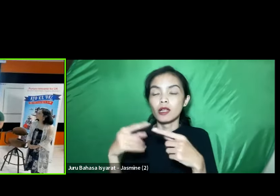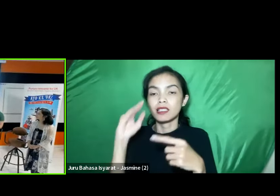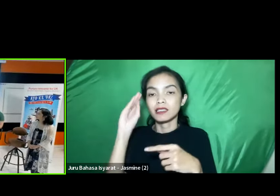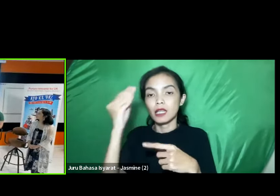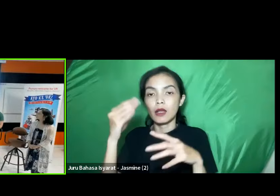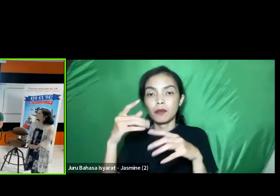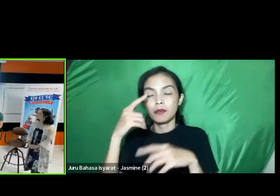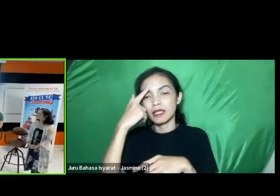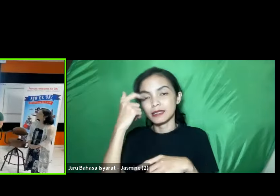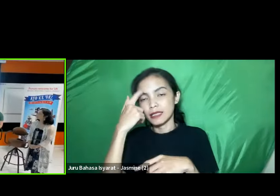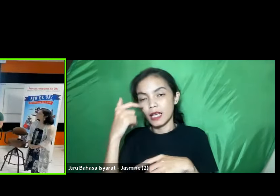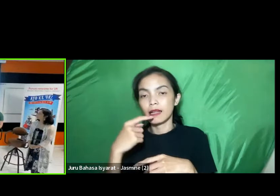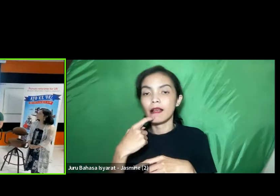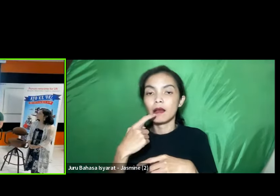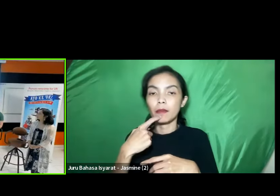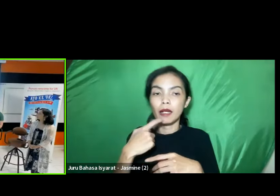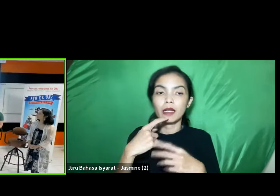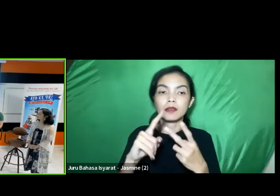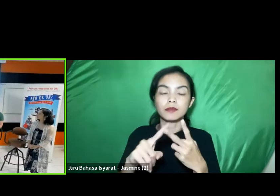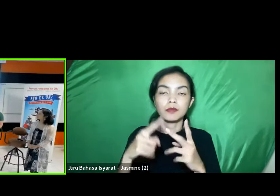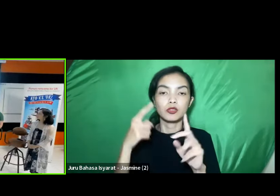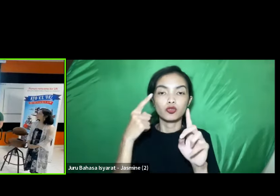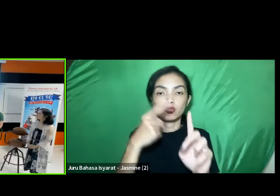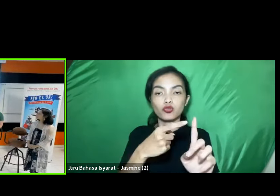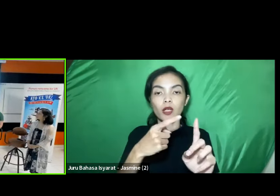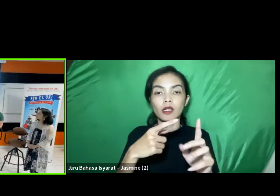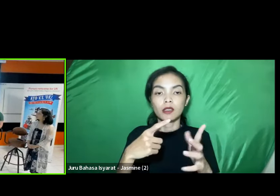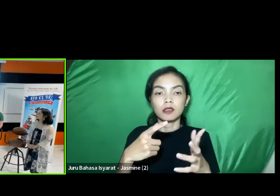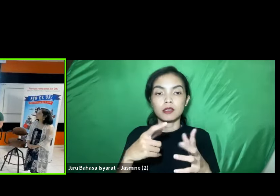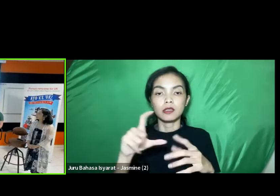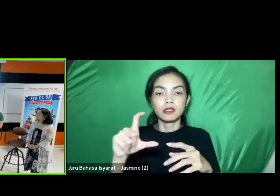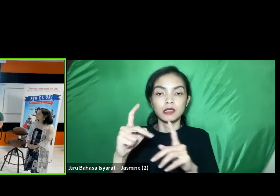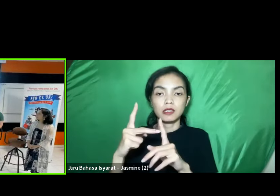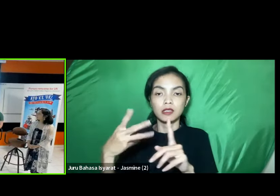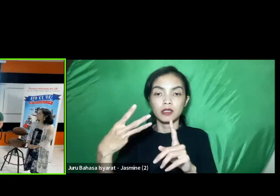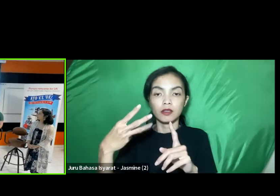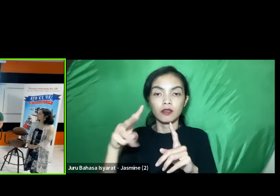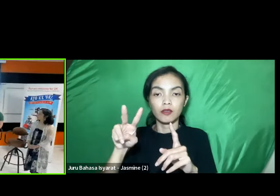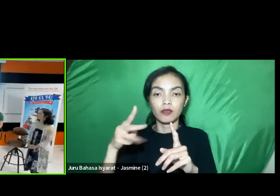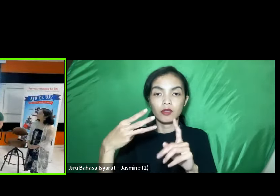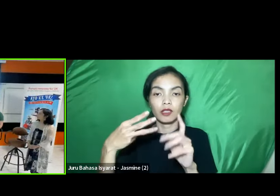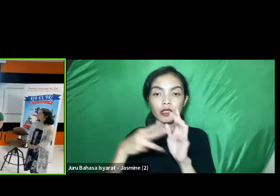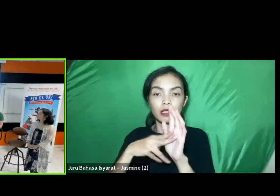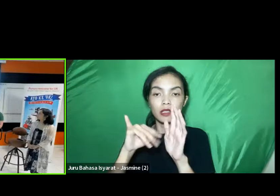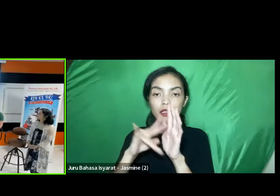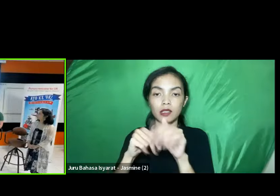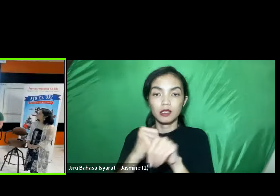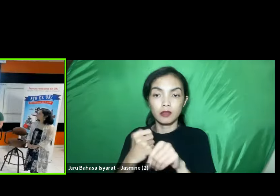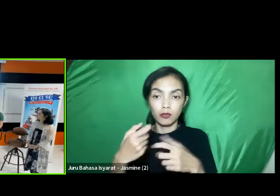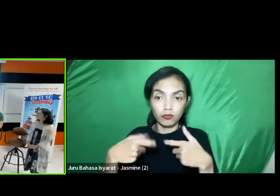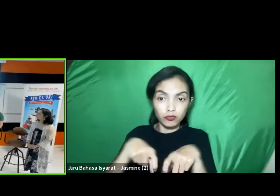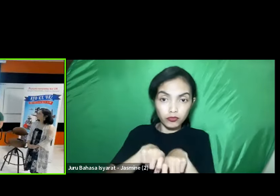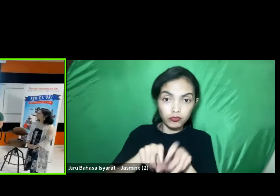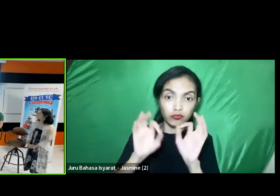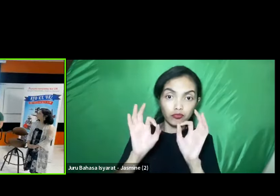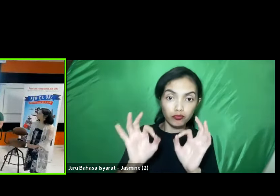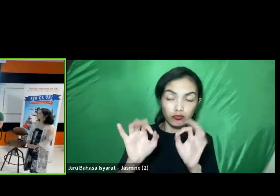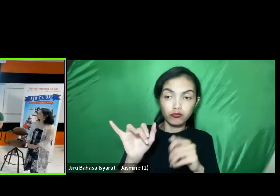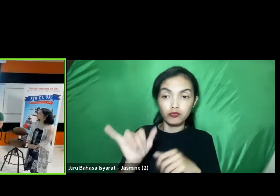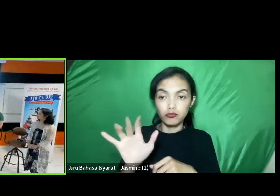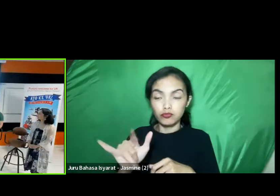dan kira-kira cocok enggak dengan tujuan ee cipening jadi menurut saya itu enggak masalah Oke jadi apa yang kita